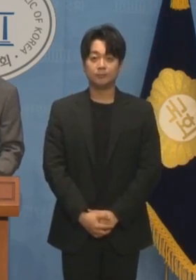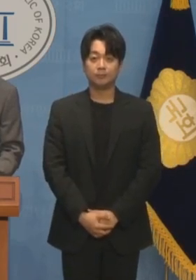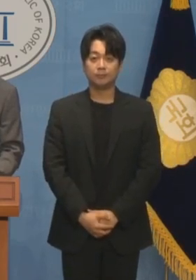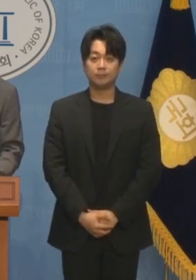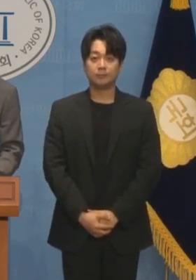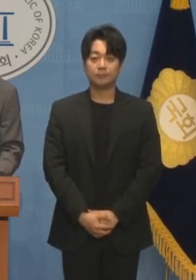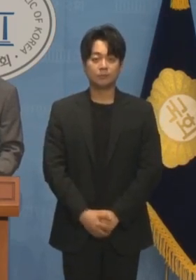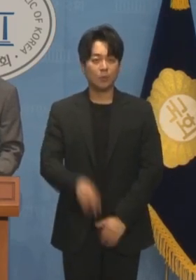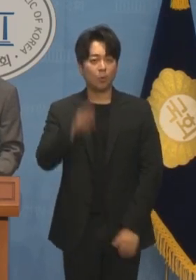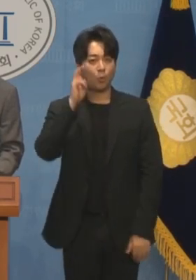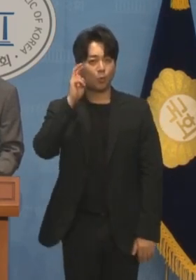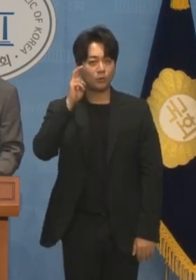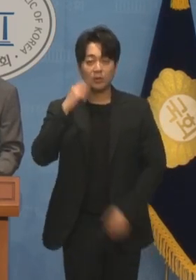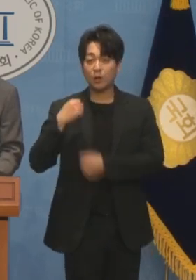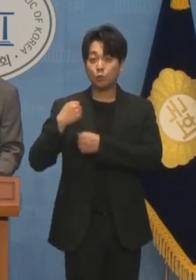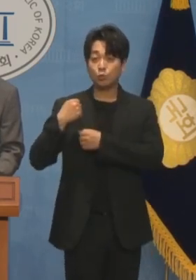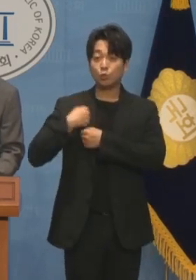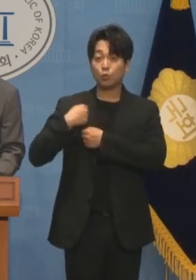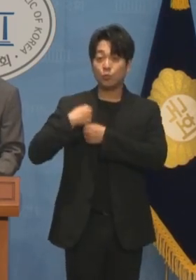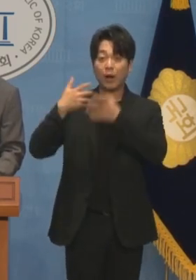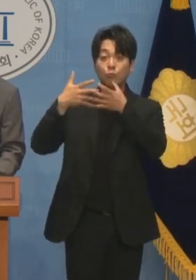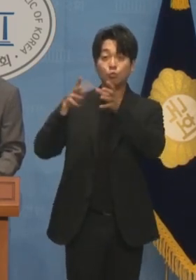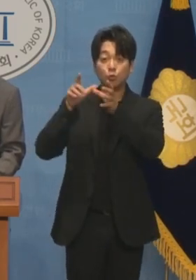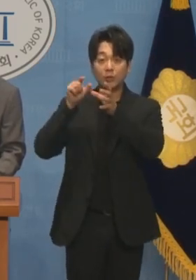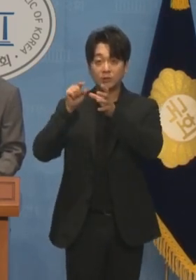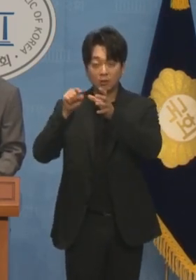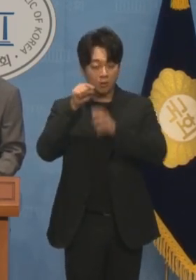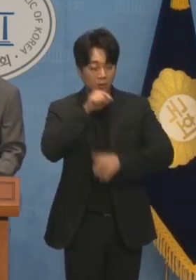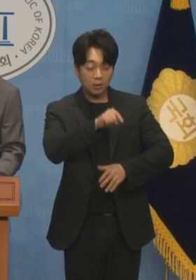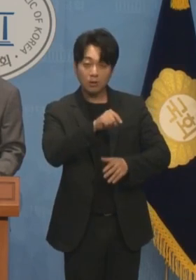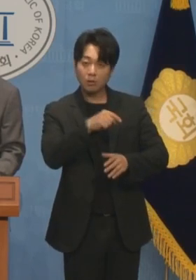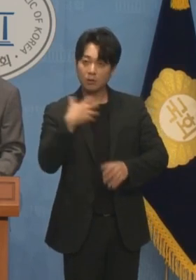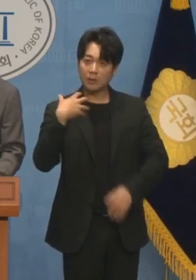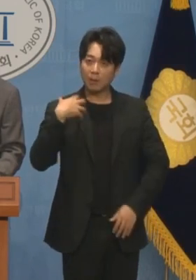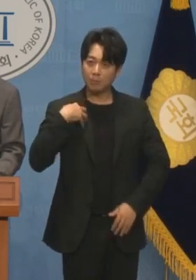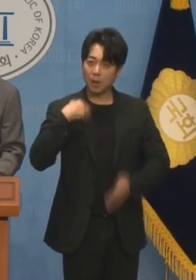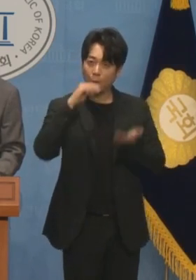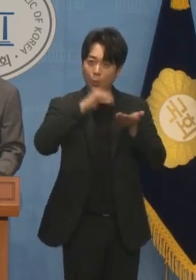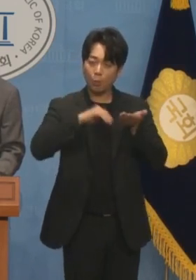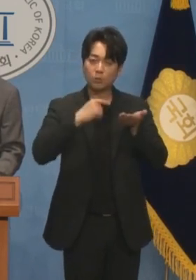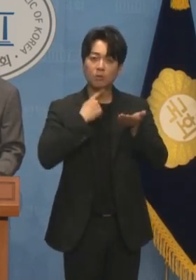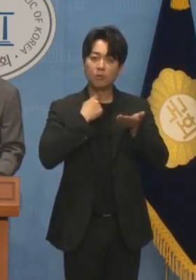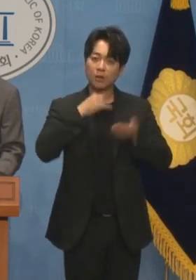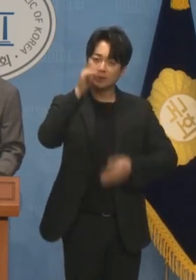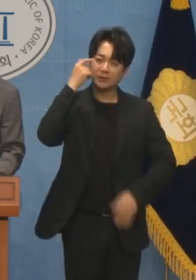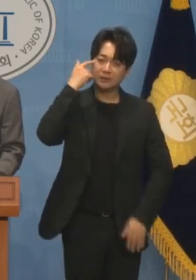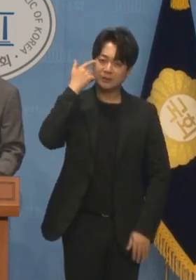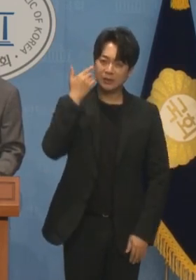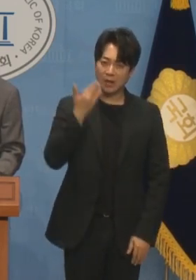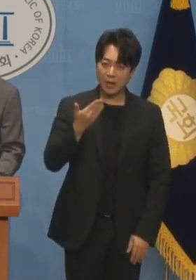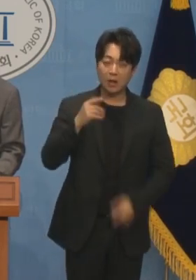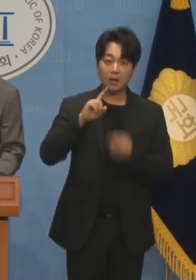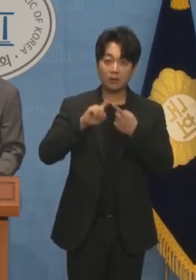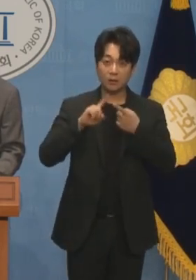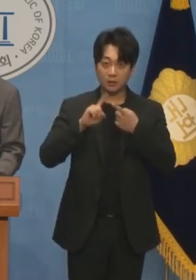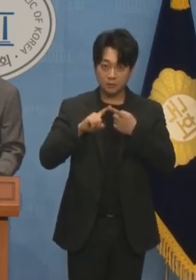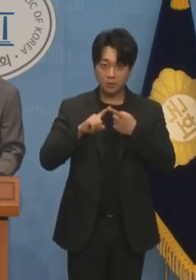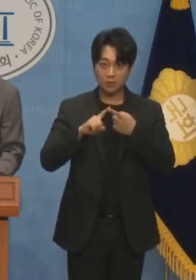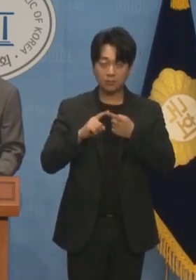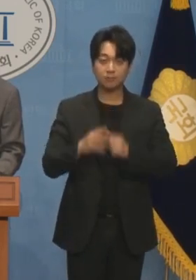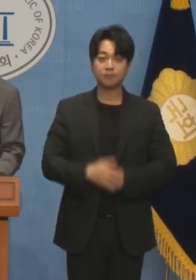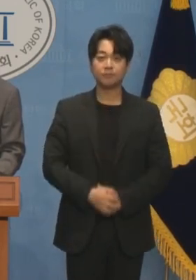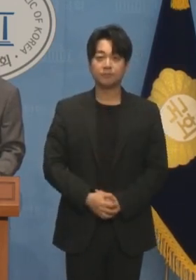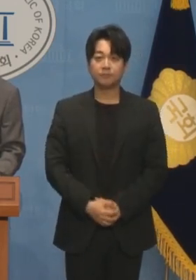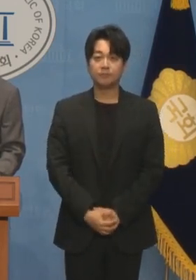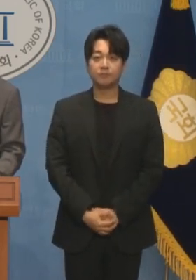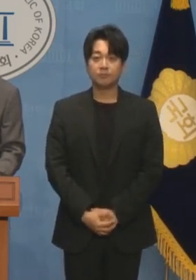혹시나 국방부가 시행한 공사가 아닐까 해서 22년부터 23년까지 국방부 신청사와